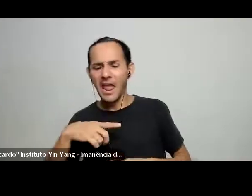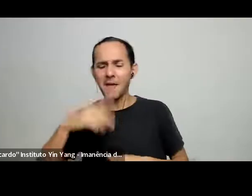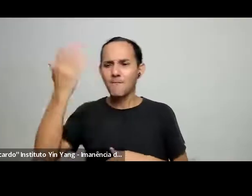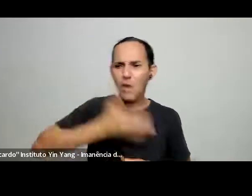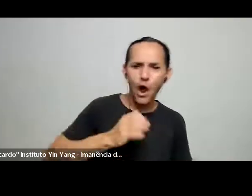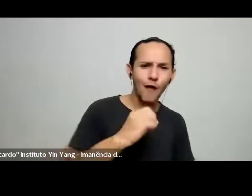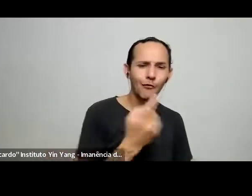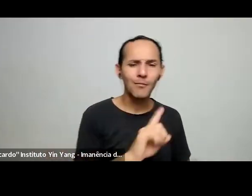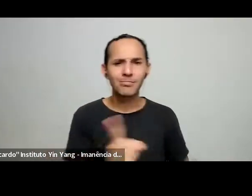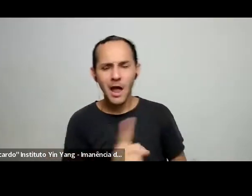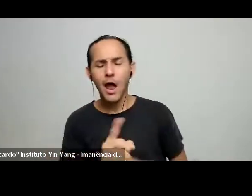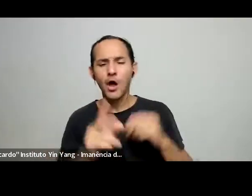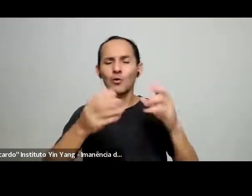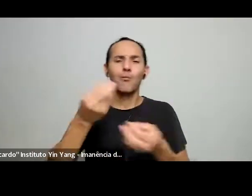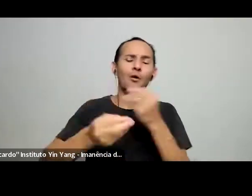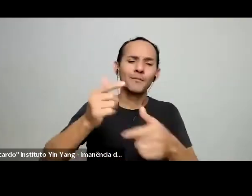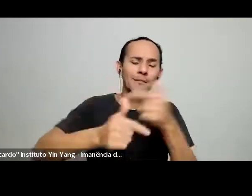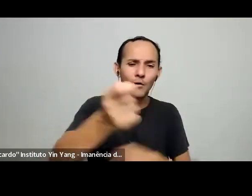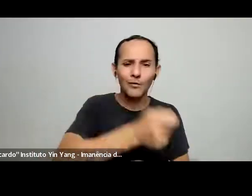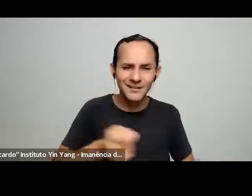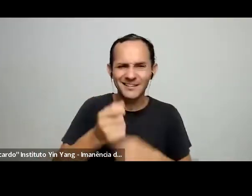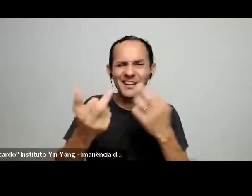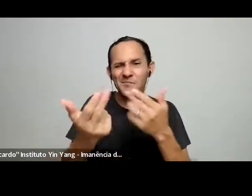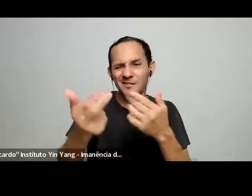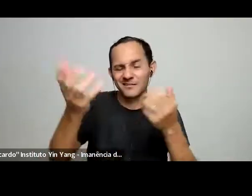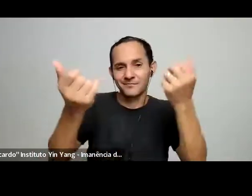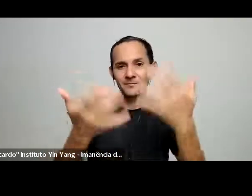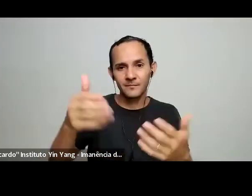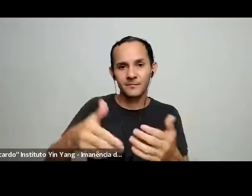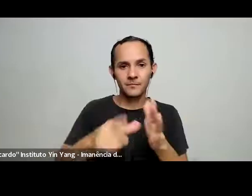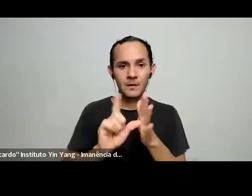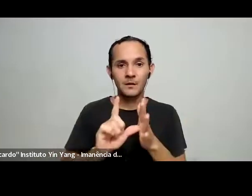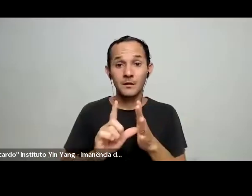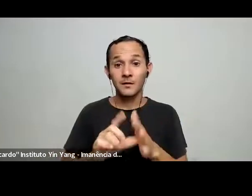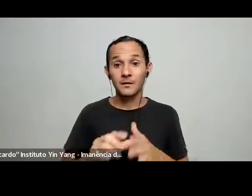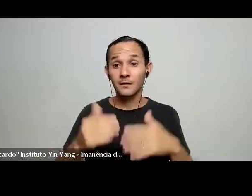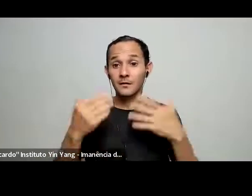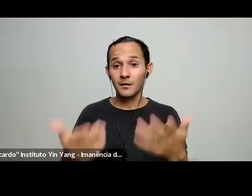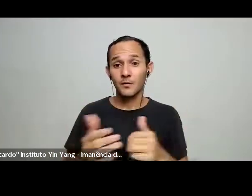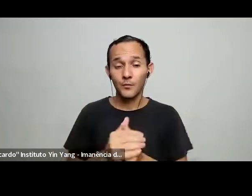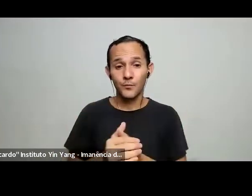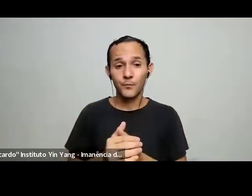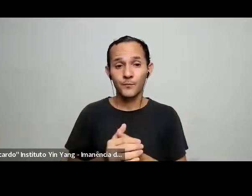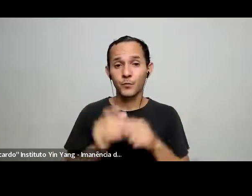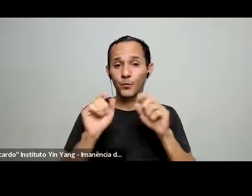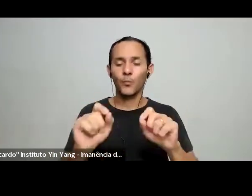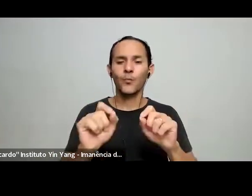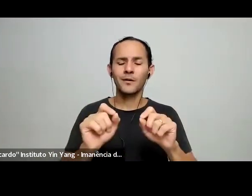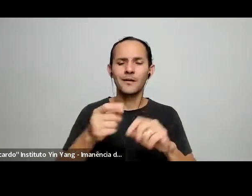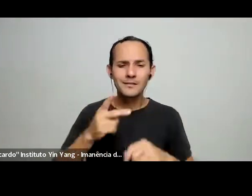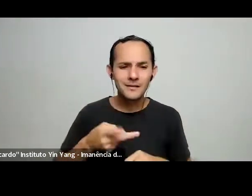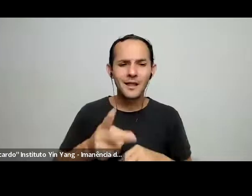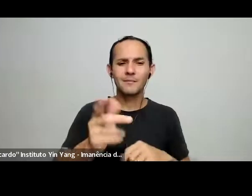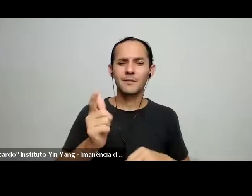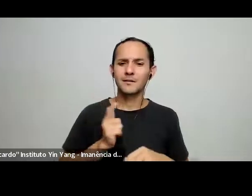evidência científica de como já foi falado aqui. E, assim, uma das coisas que sempre vinha